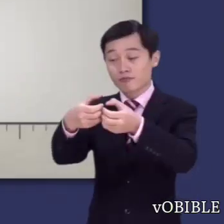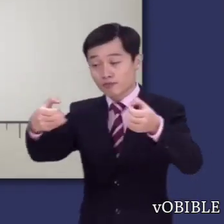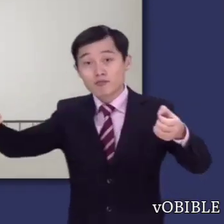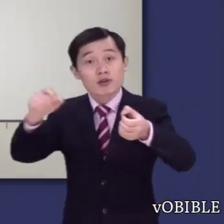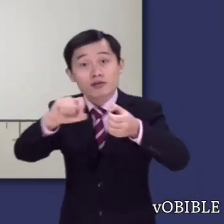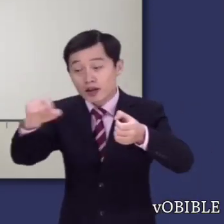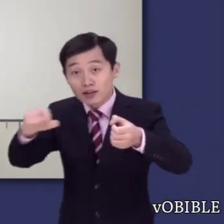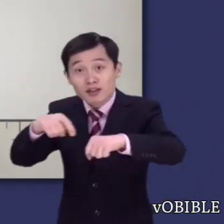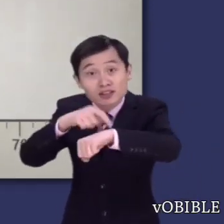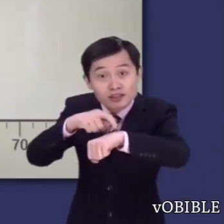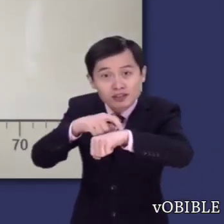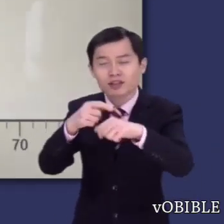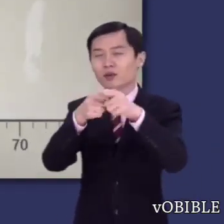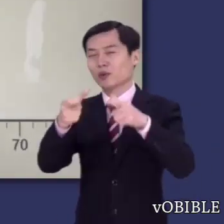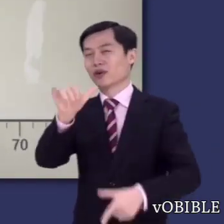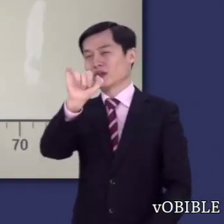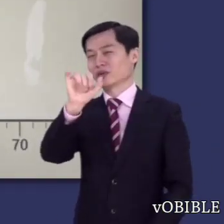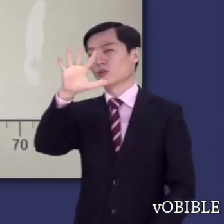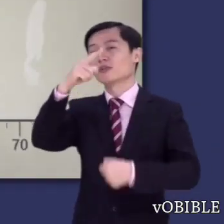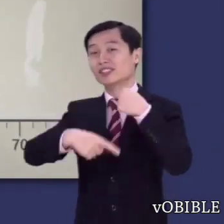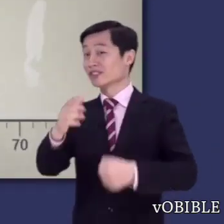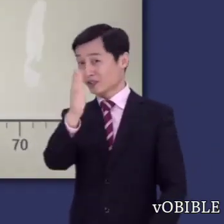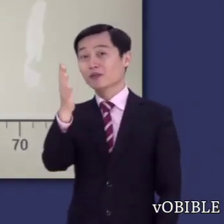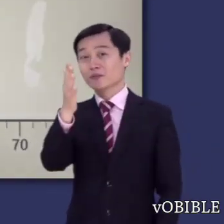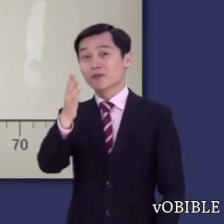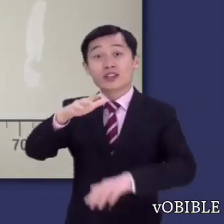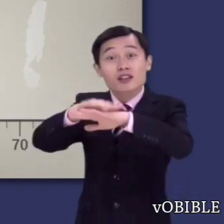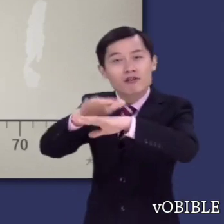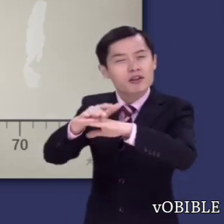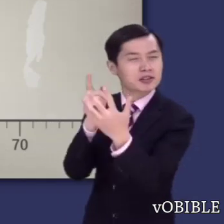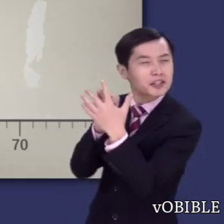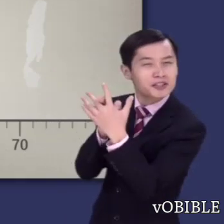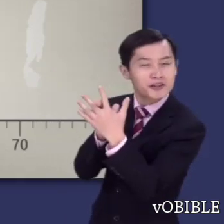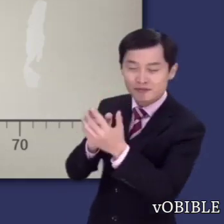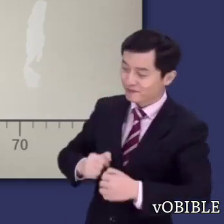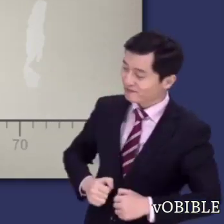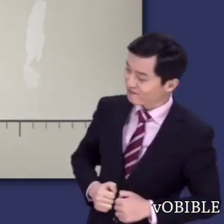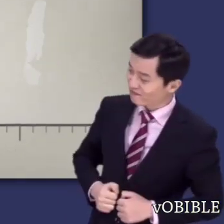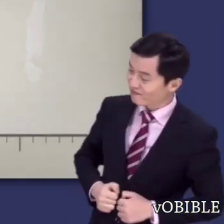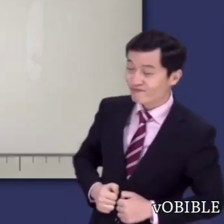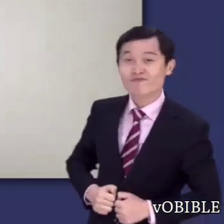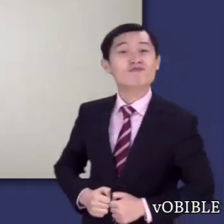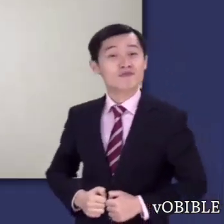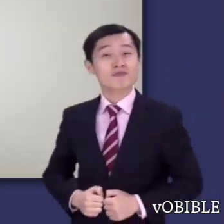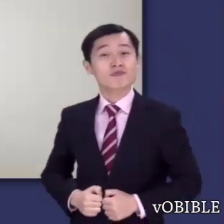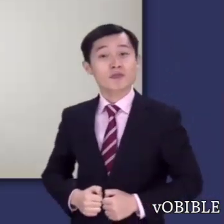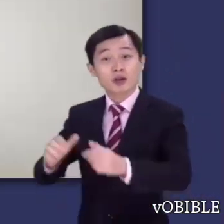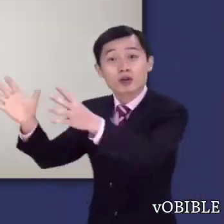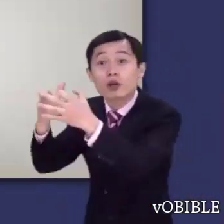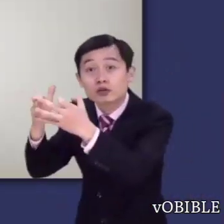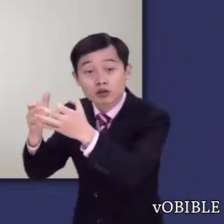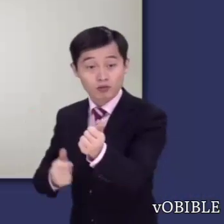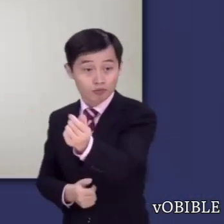犹大于公元65年左右写成犹大书，写作地点可能在巴勒斯坦。当时